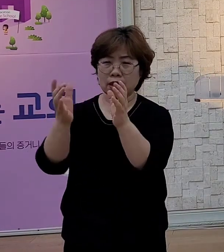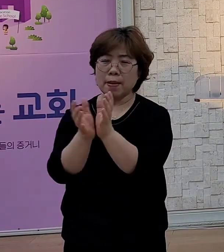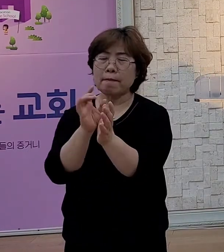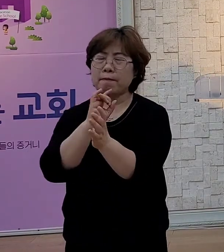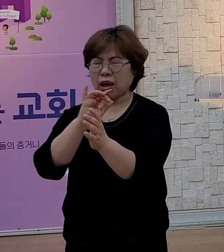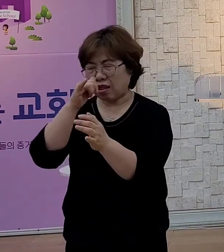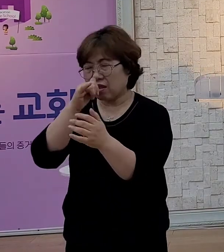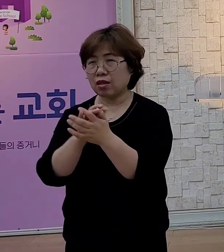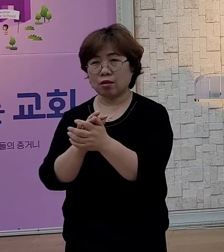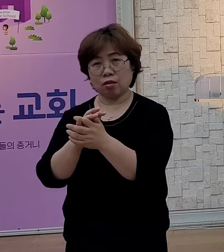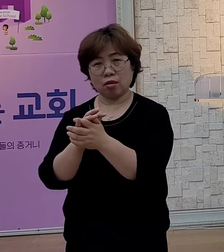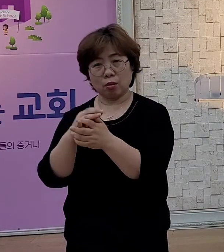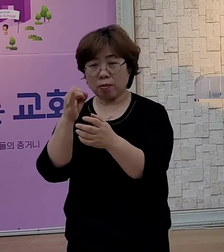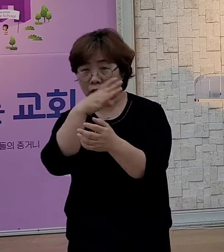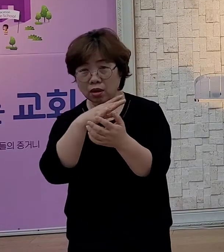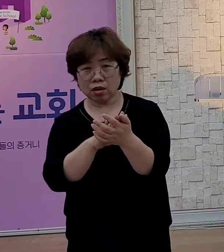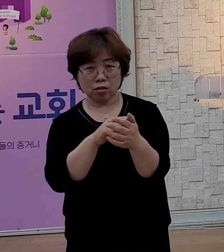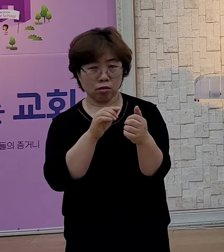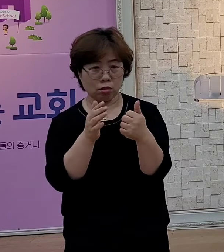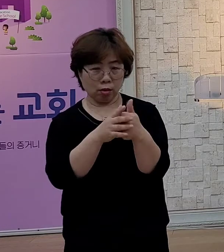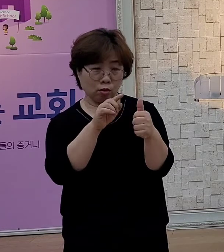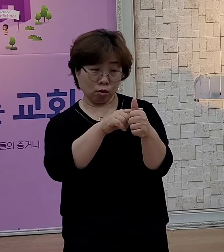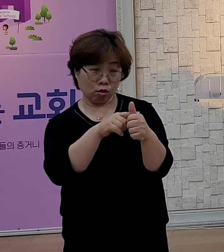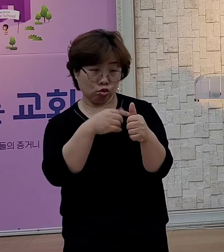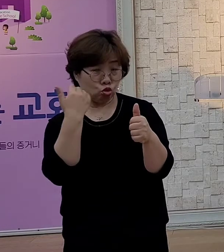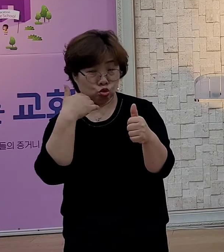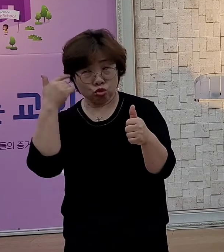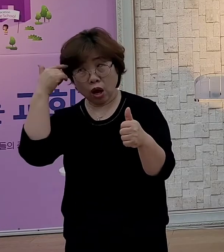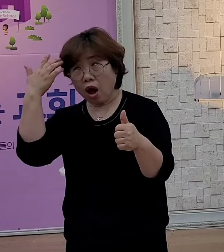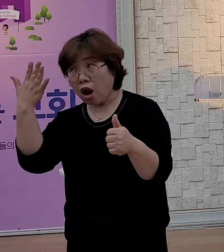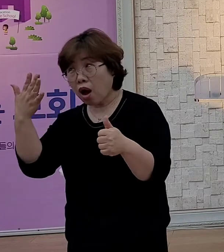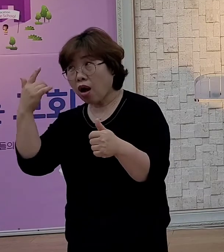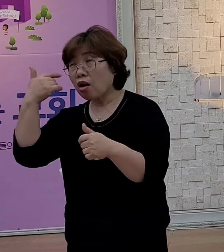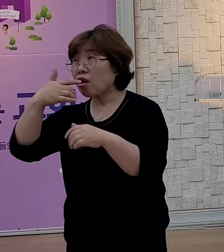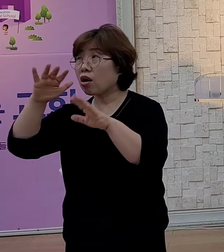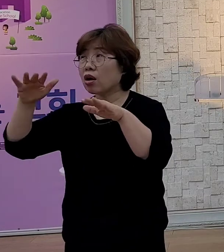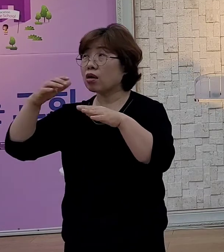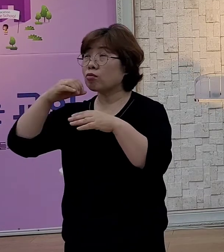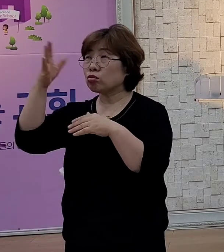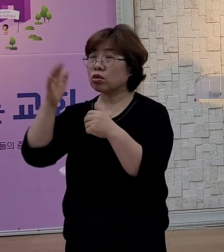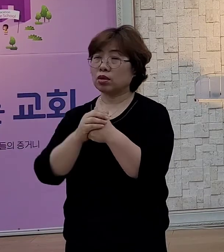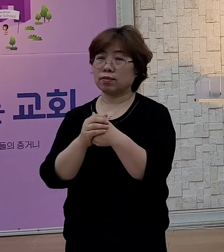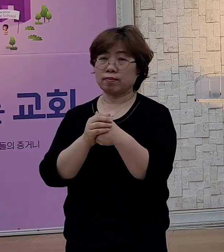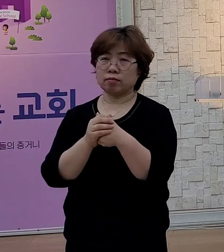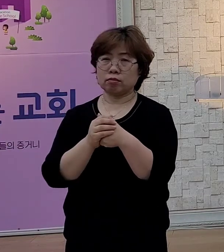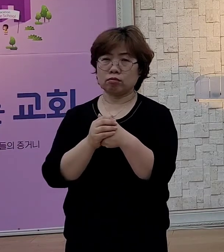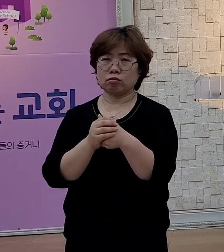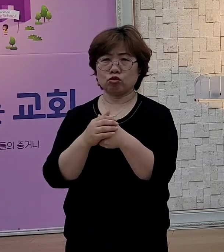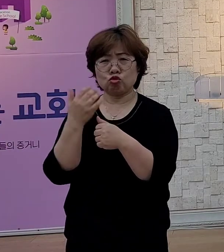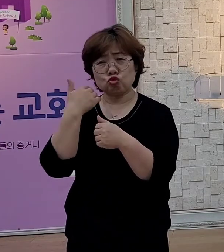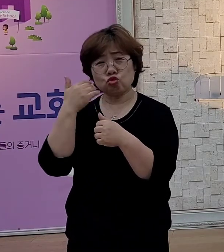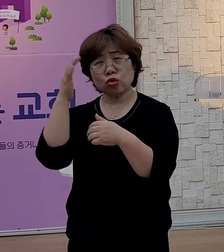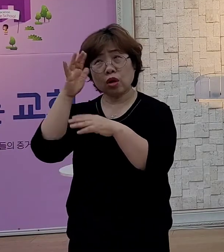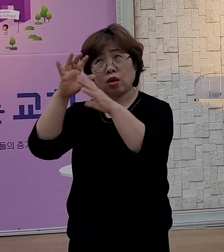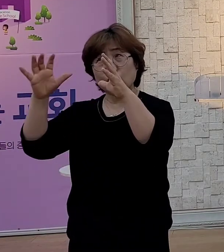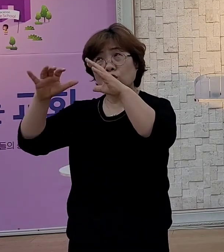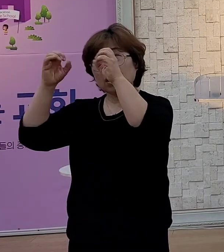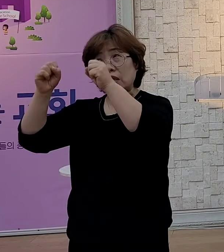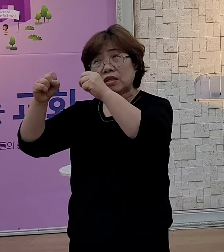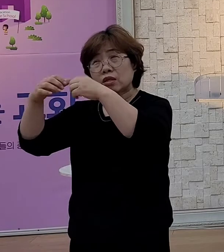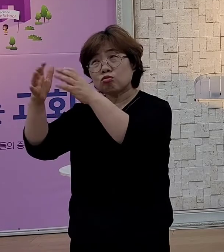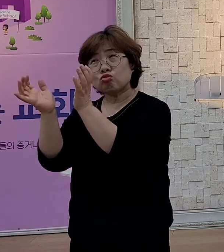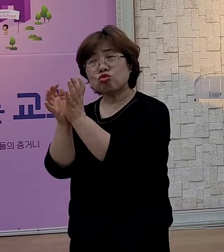웨슬리가 물었어요. 누군데요? 한 종류의 사람만 있대요. 누굽니까?